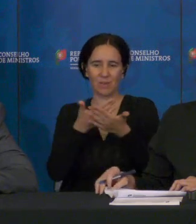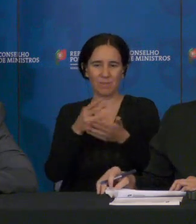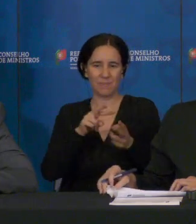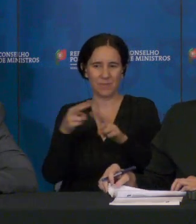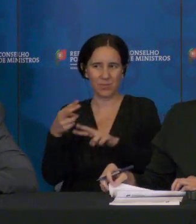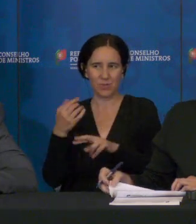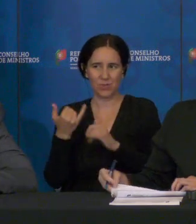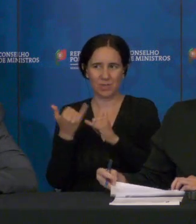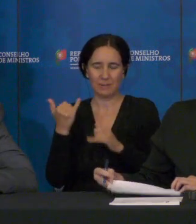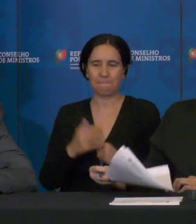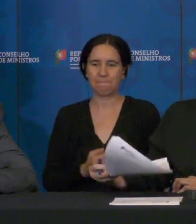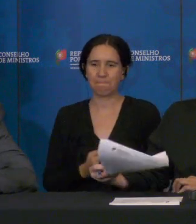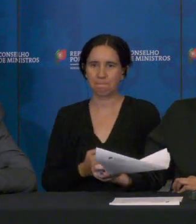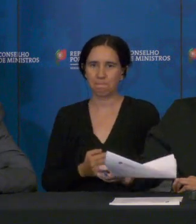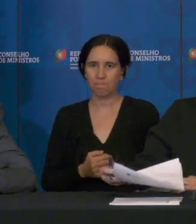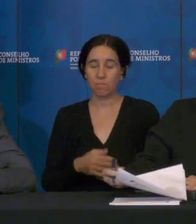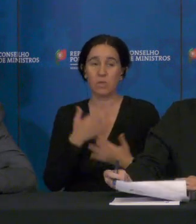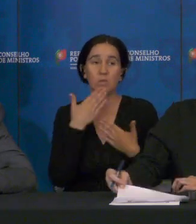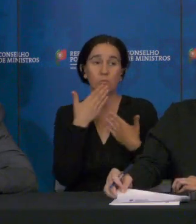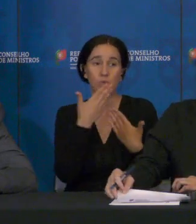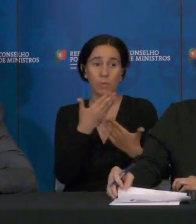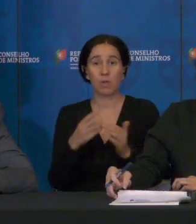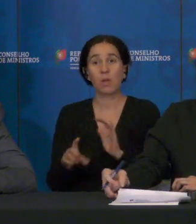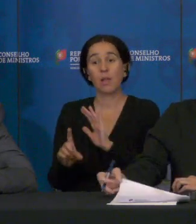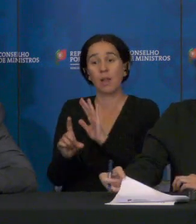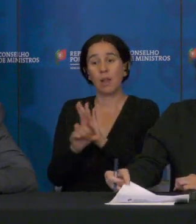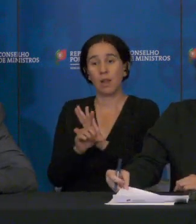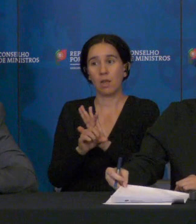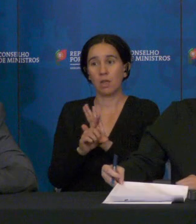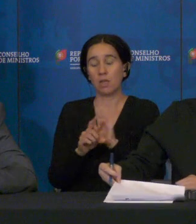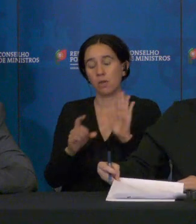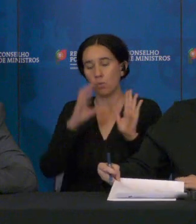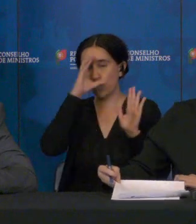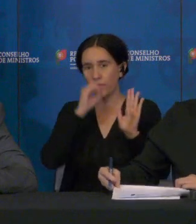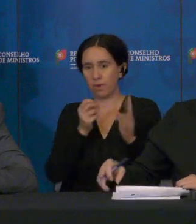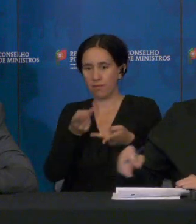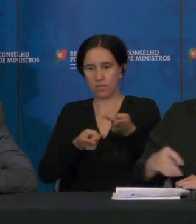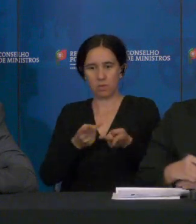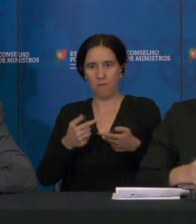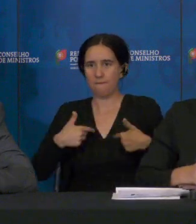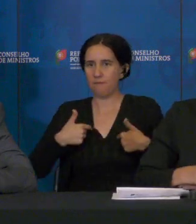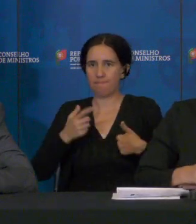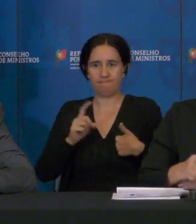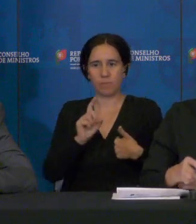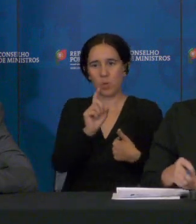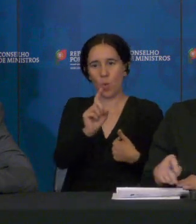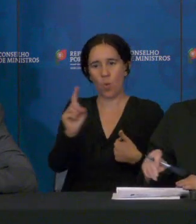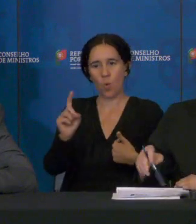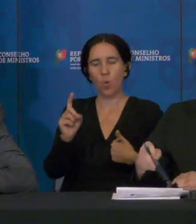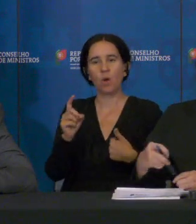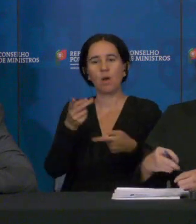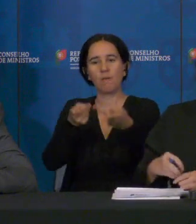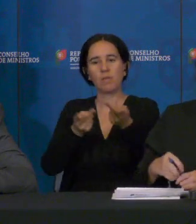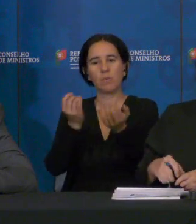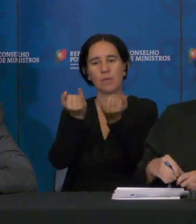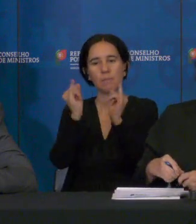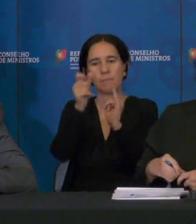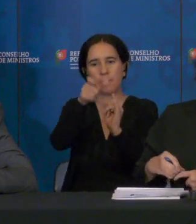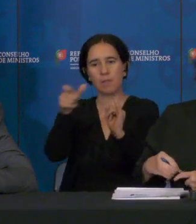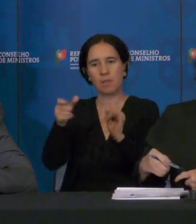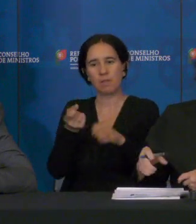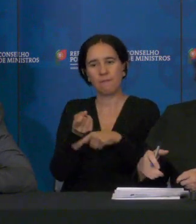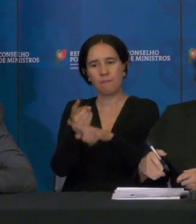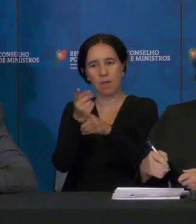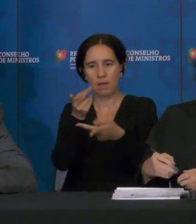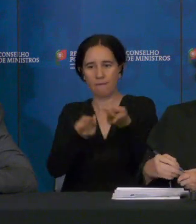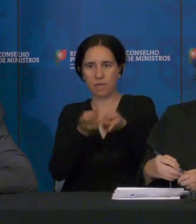Muito obrigado. Nos termos da lei, o Governo tem que, não é o Governo que procede à avaliação, tem que nomear avaliadores independentes para procederem à